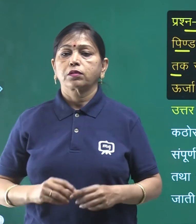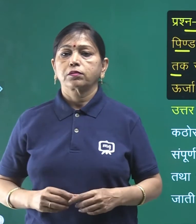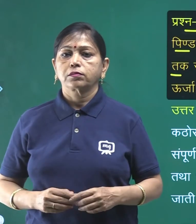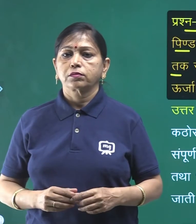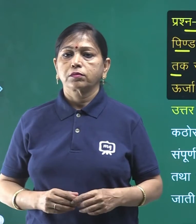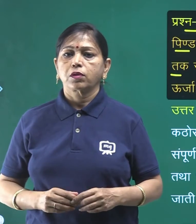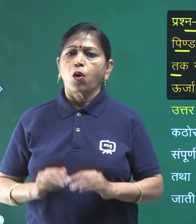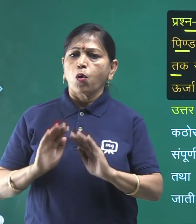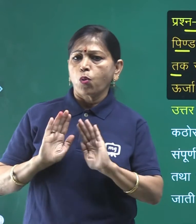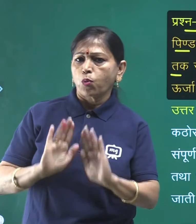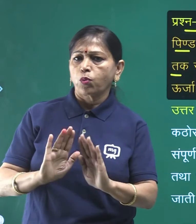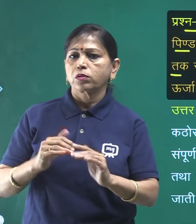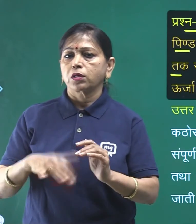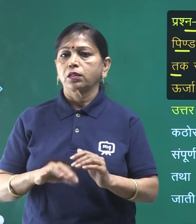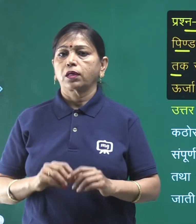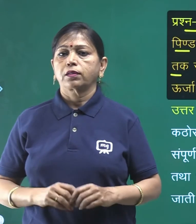रुक जाता है।